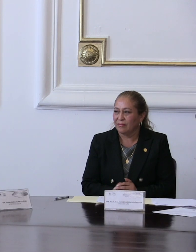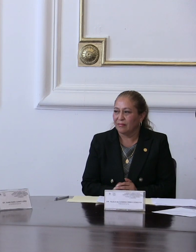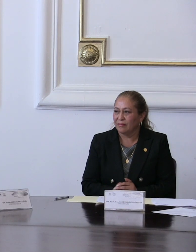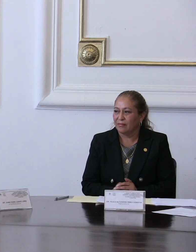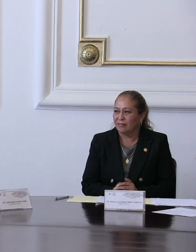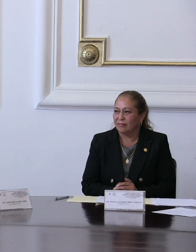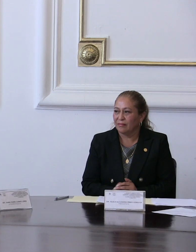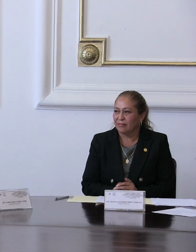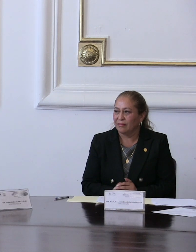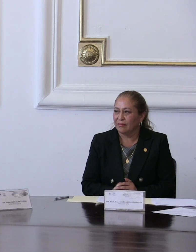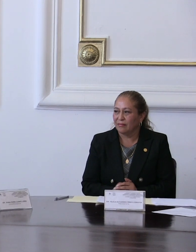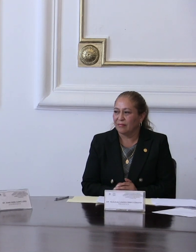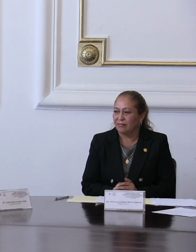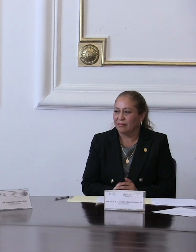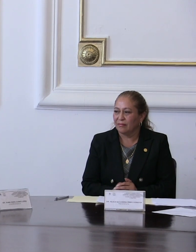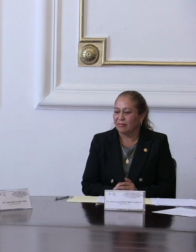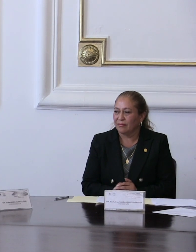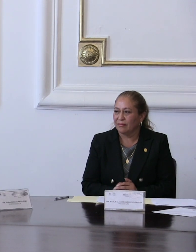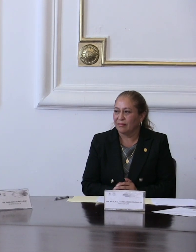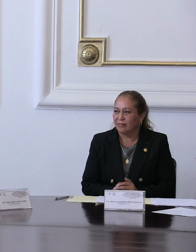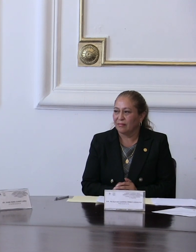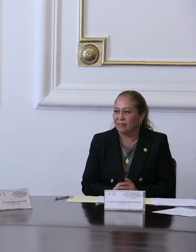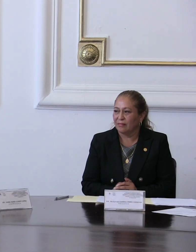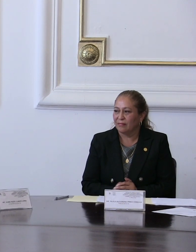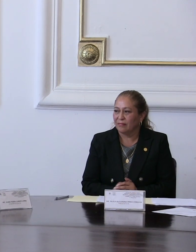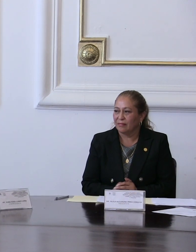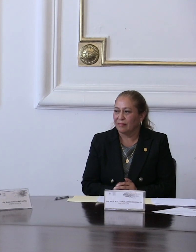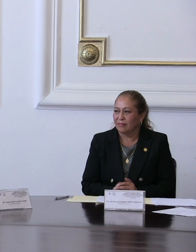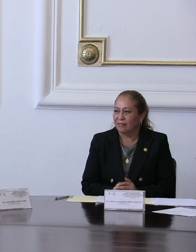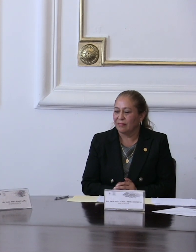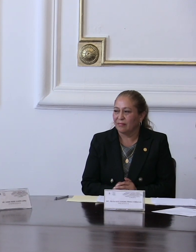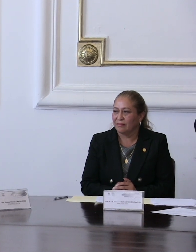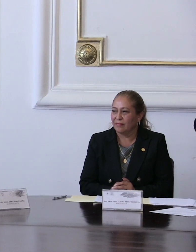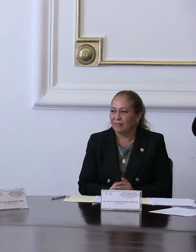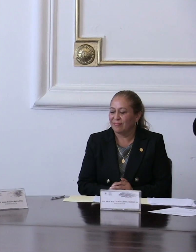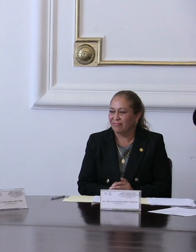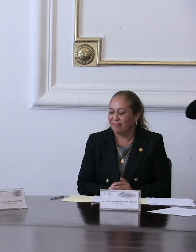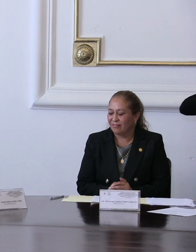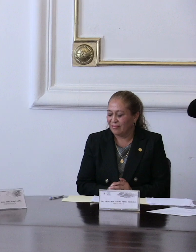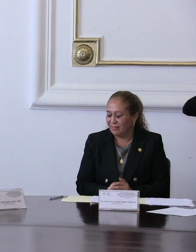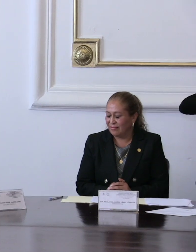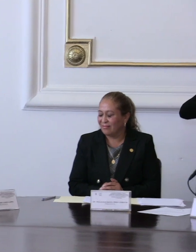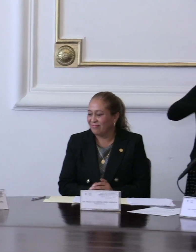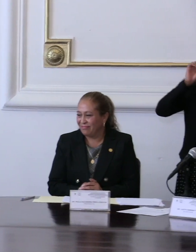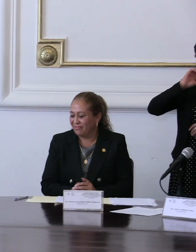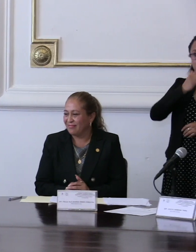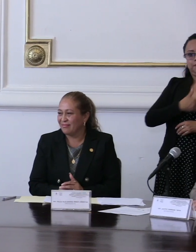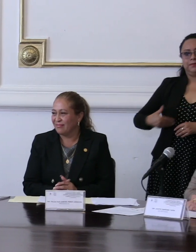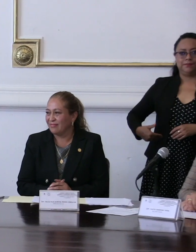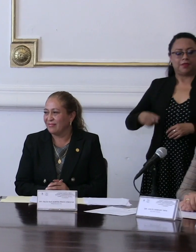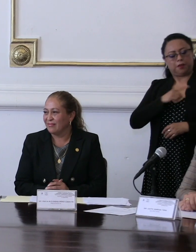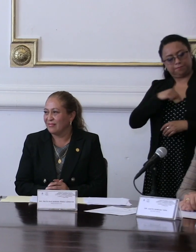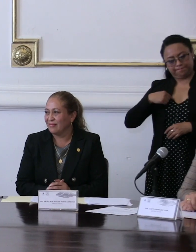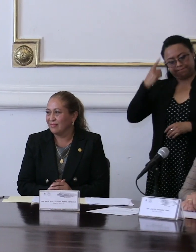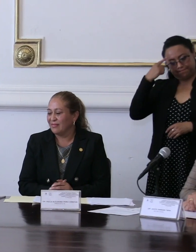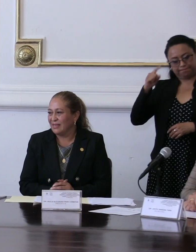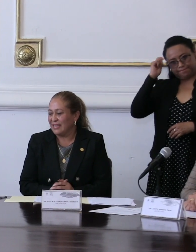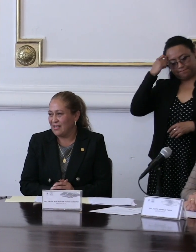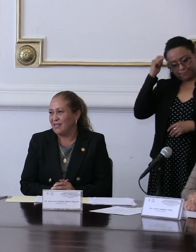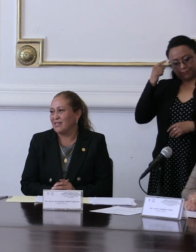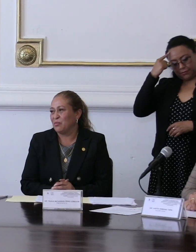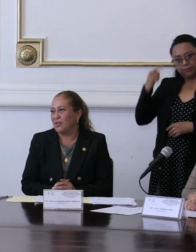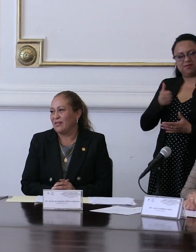tenemos muchos, muchos pueblos y barrios originarios. Entonces, enhorabuena, presidenta, estamos a la orden para